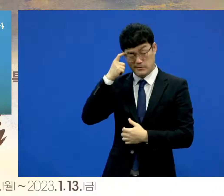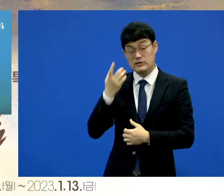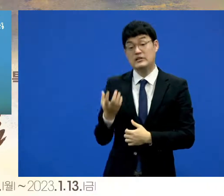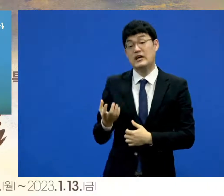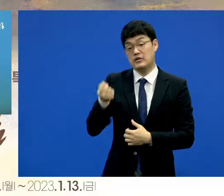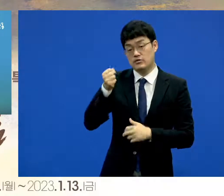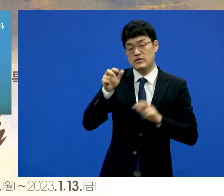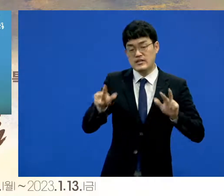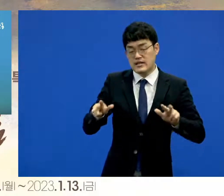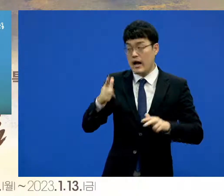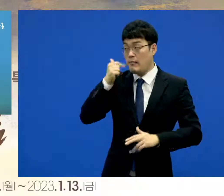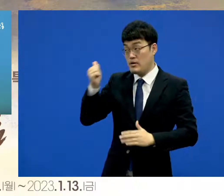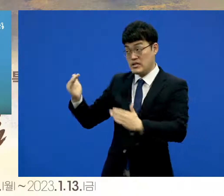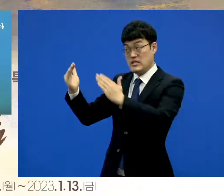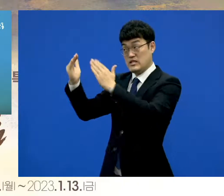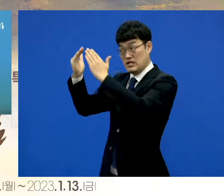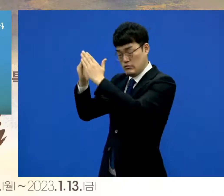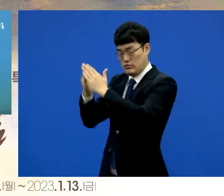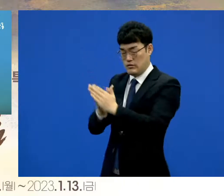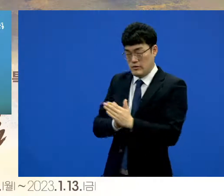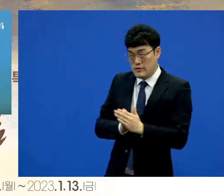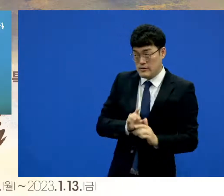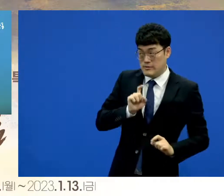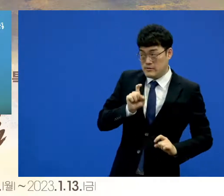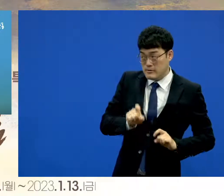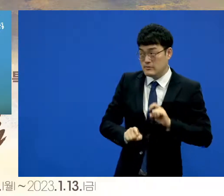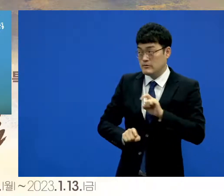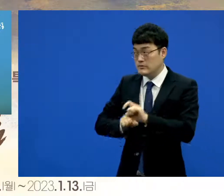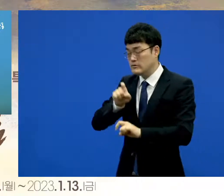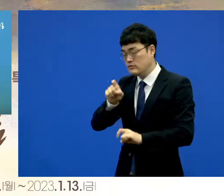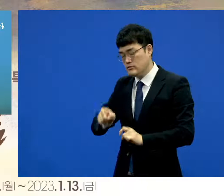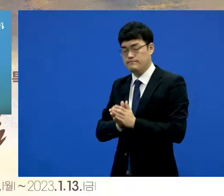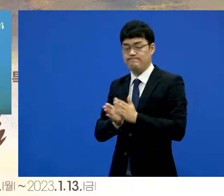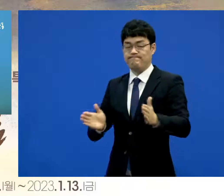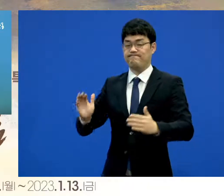이 귀향이라는 말은 되돌아간다는 말이죠. 본래의